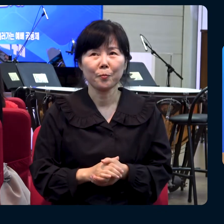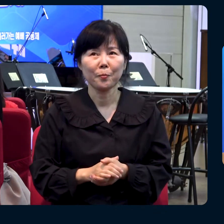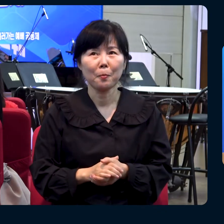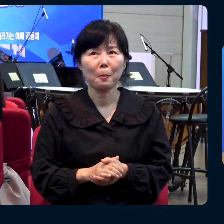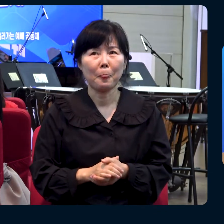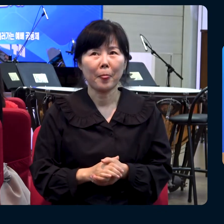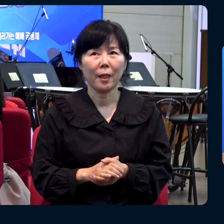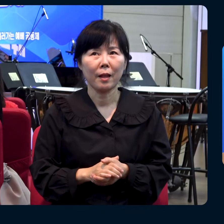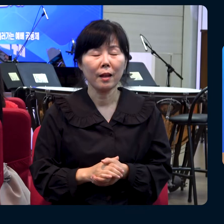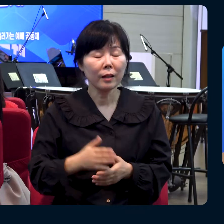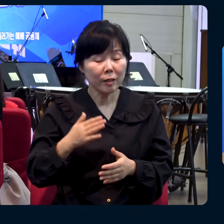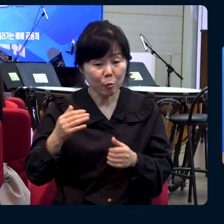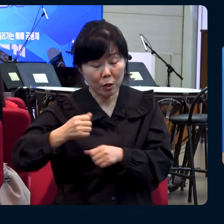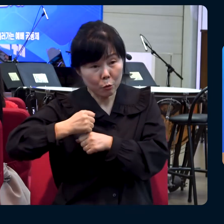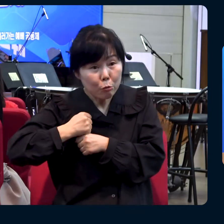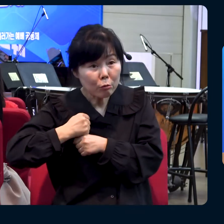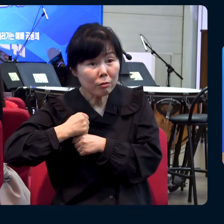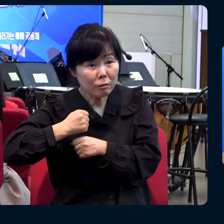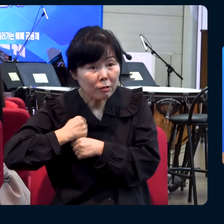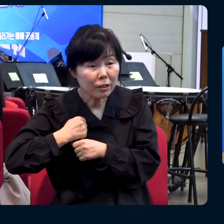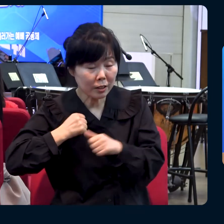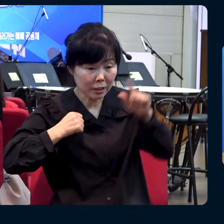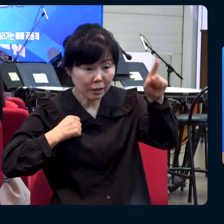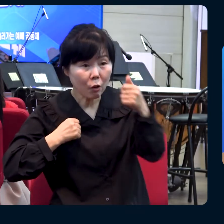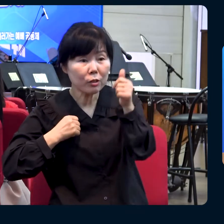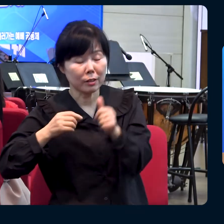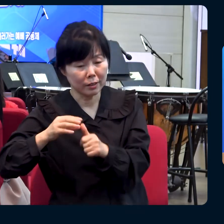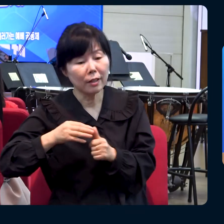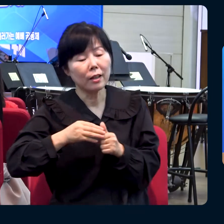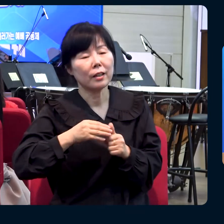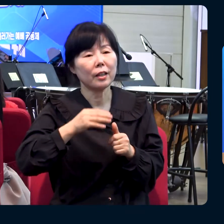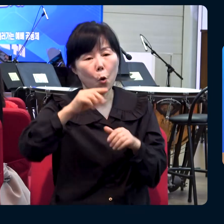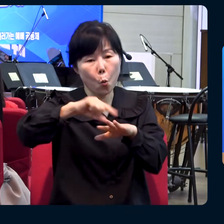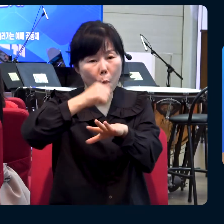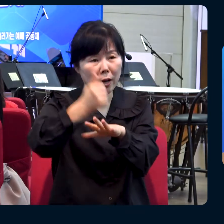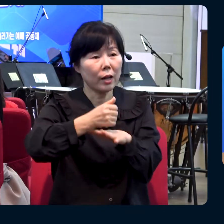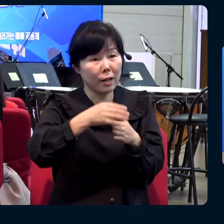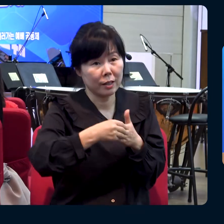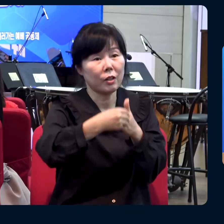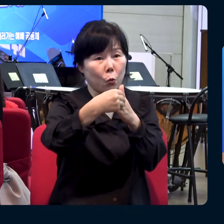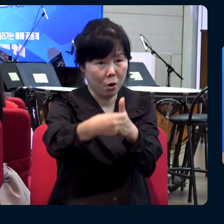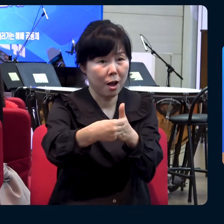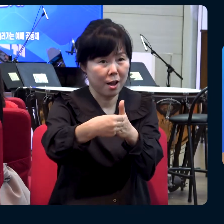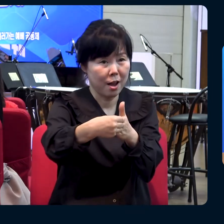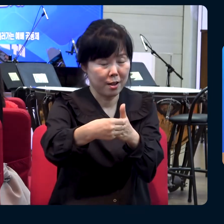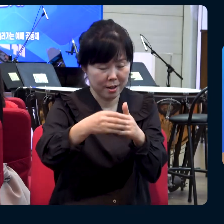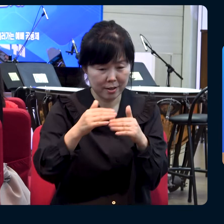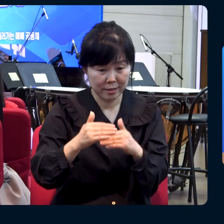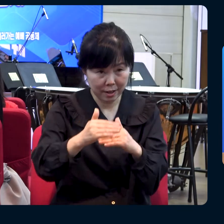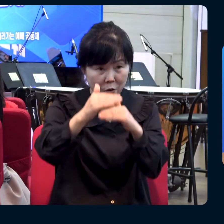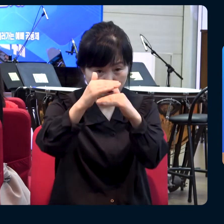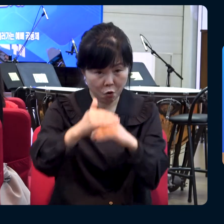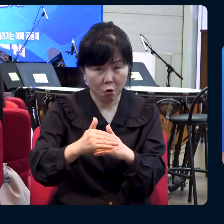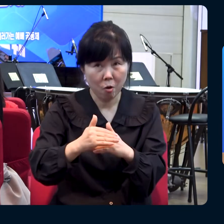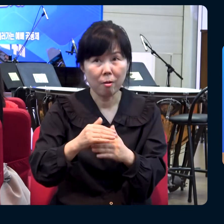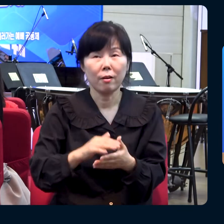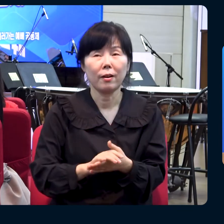이 다윗을 데리고 사울 왕에게 데리고 가는 장면으로부터 이야기는 전개가 됩니다. 어떤 대화가